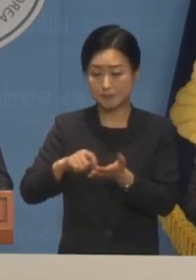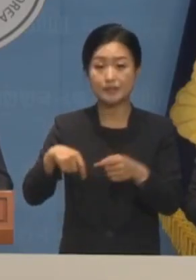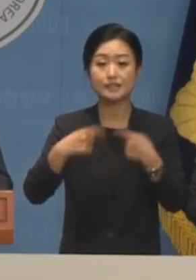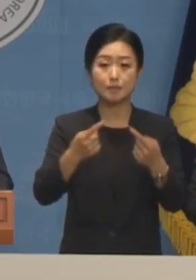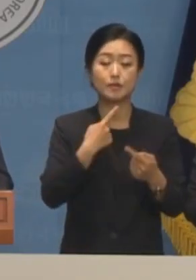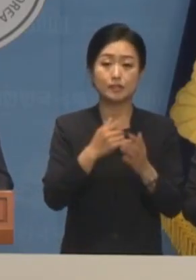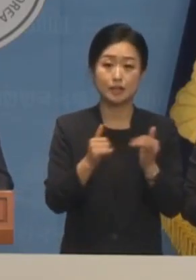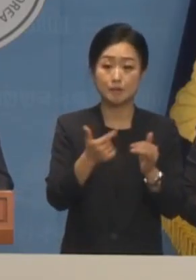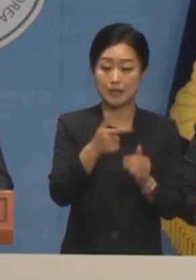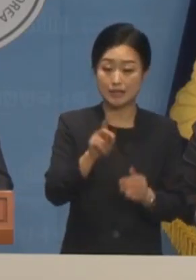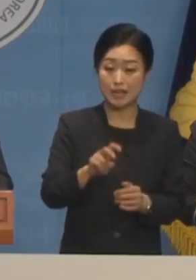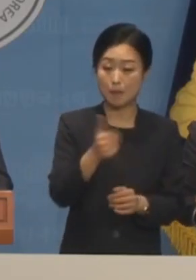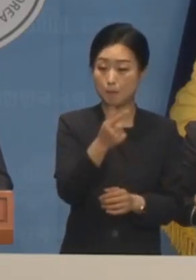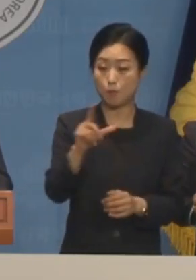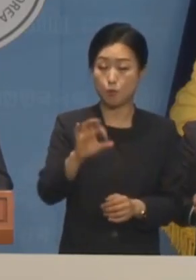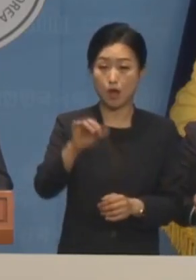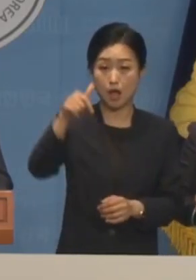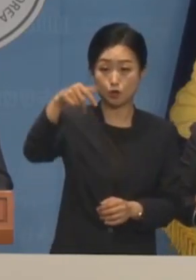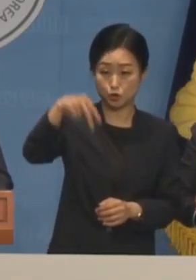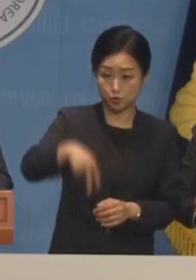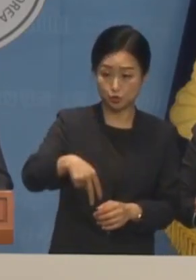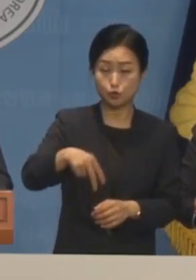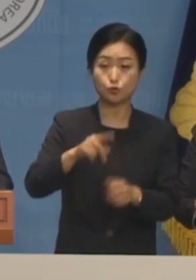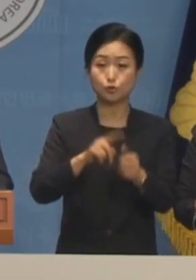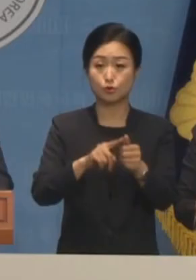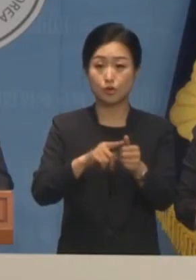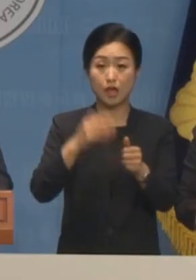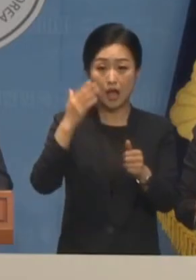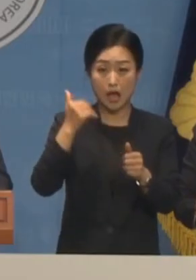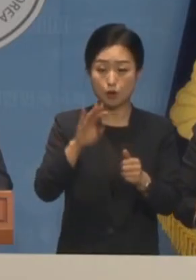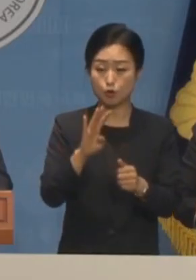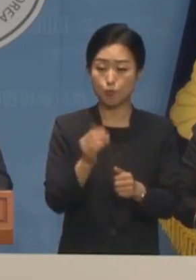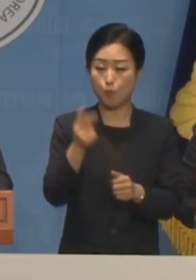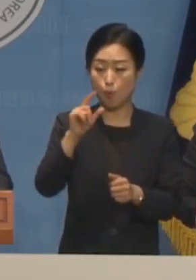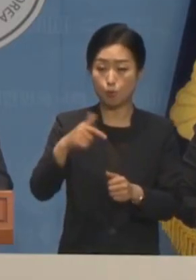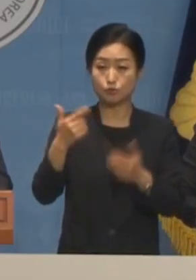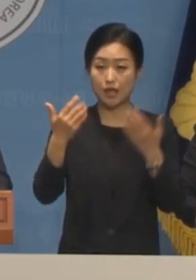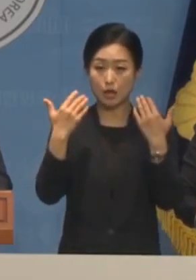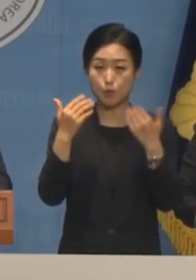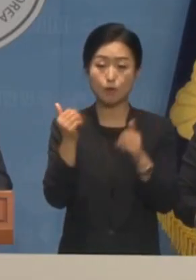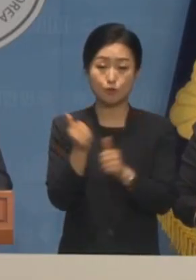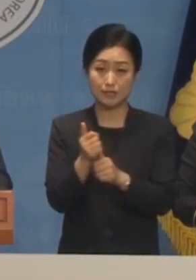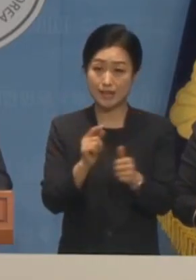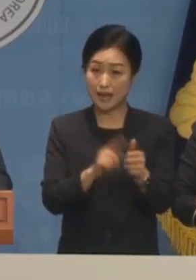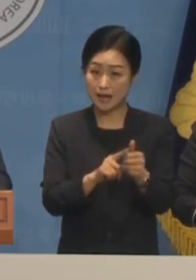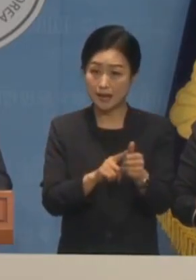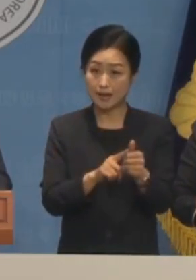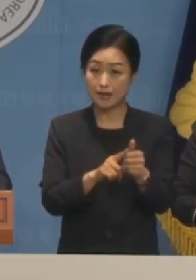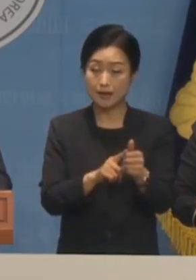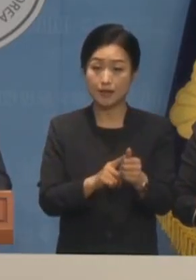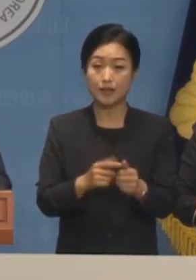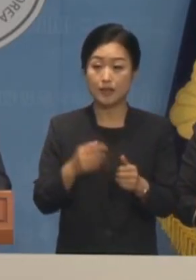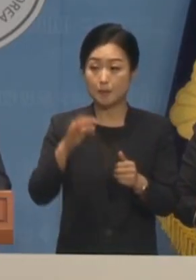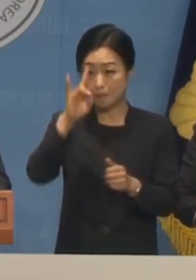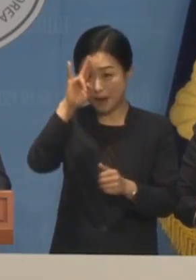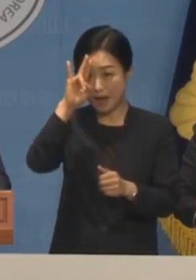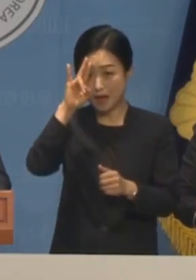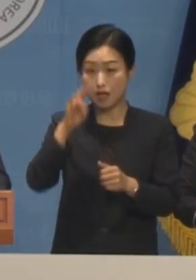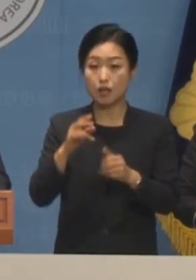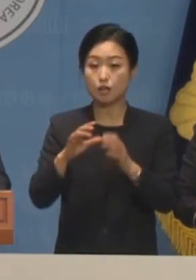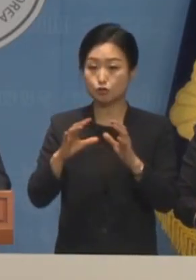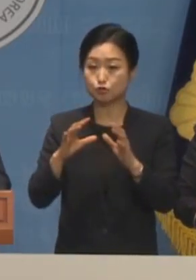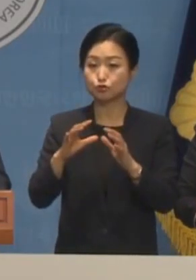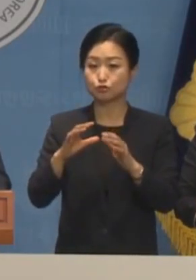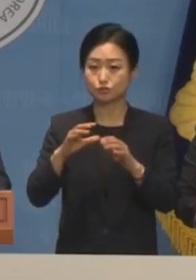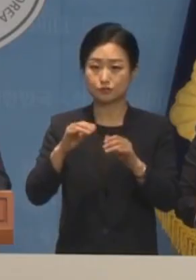남광규 한국 보학회 부회장은 박근혜 정부의 국정 역사 교과서를 지지하는